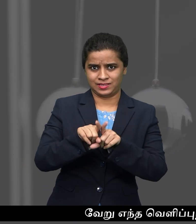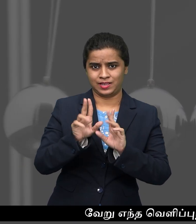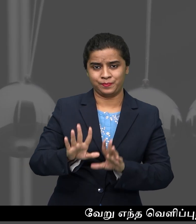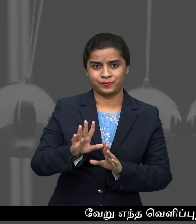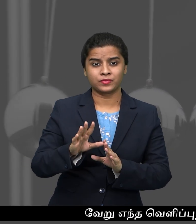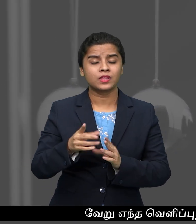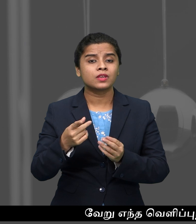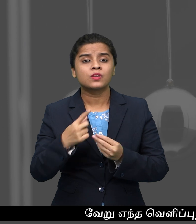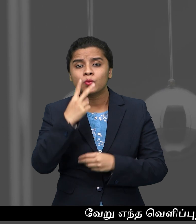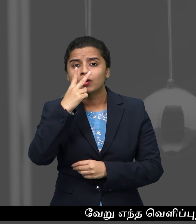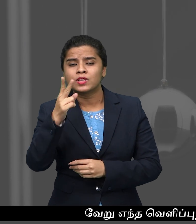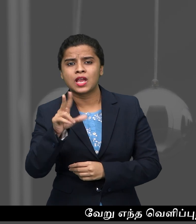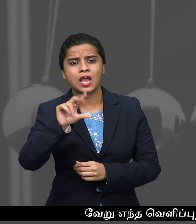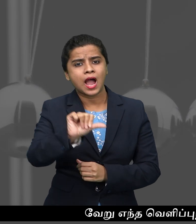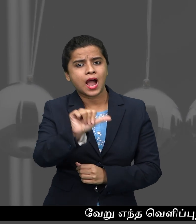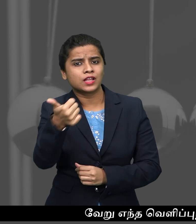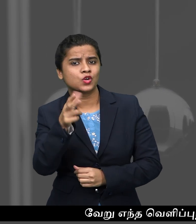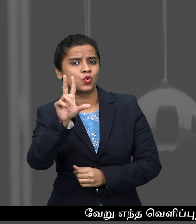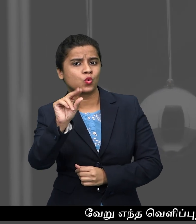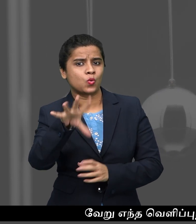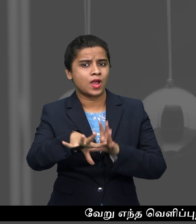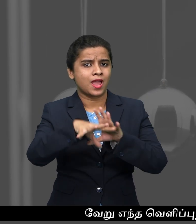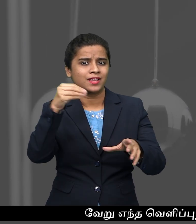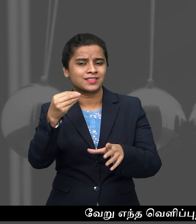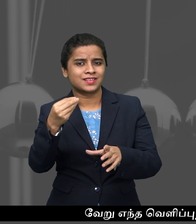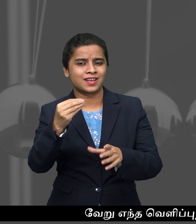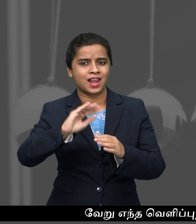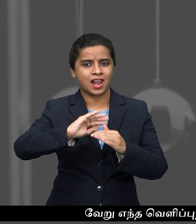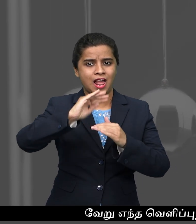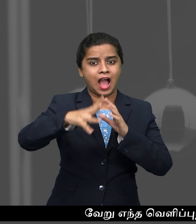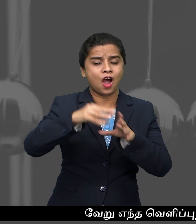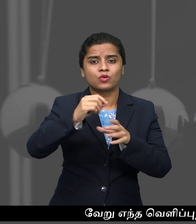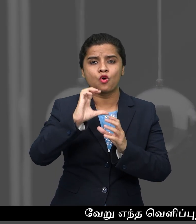வேறு எந்த வெளிப்புற சக்தியும் அவற்றில் செயல்படாது.